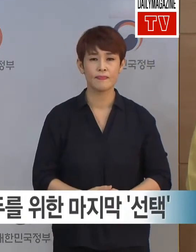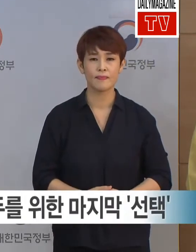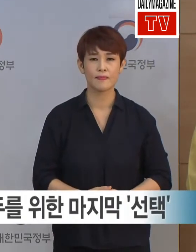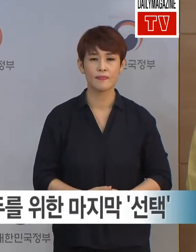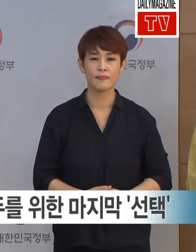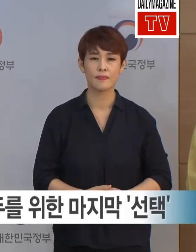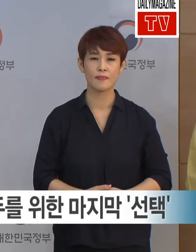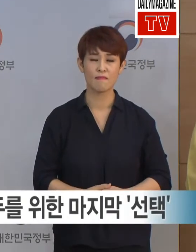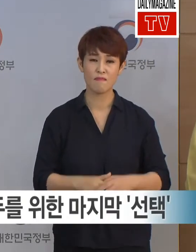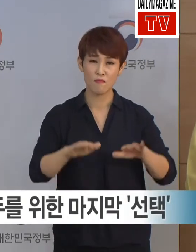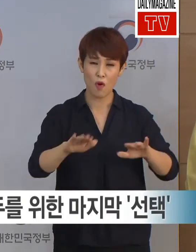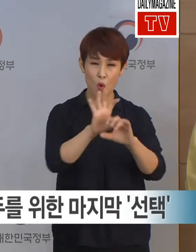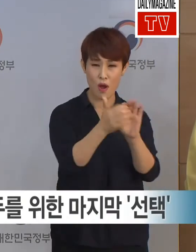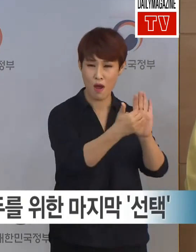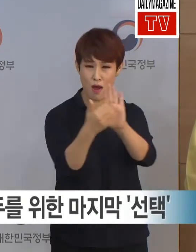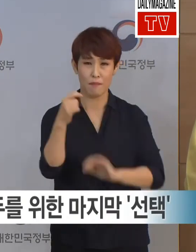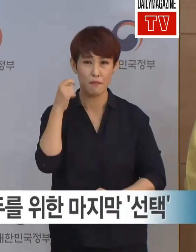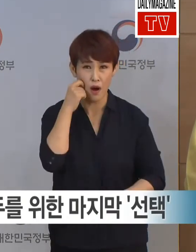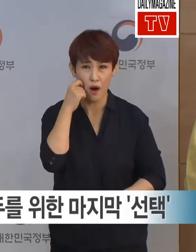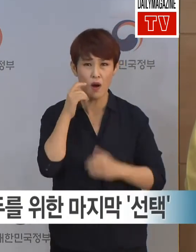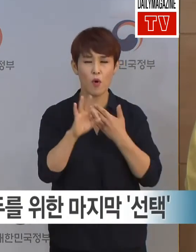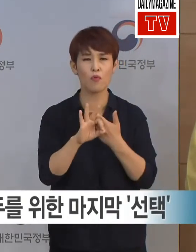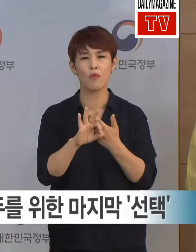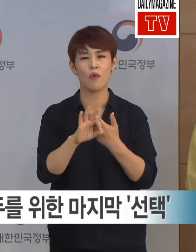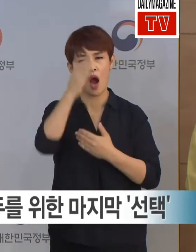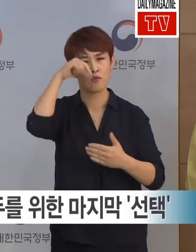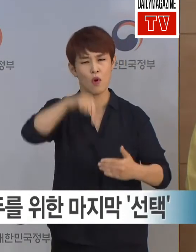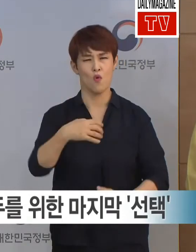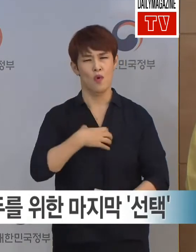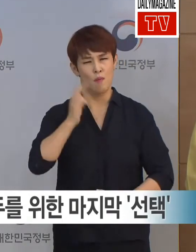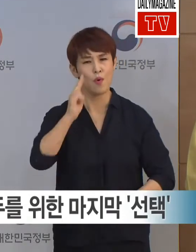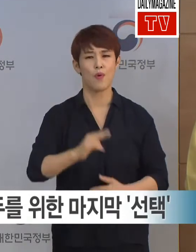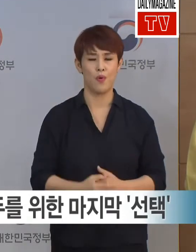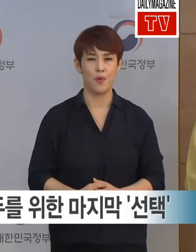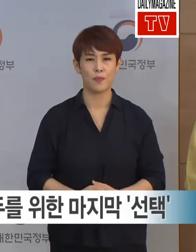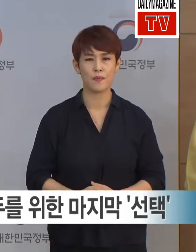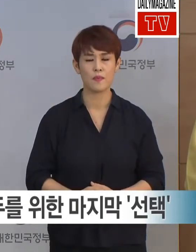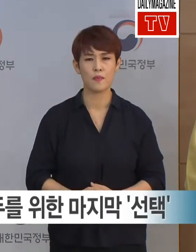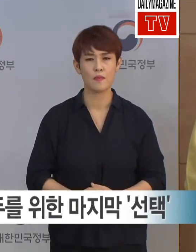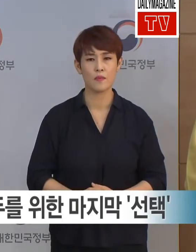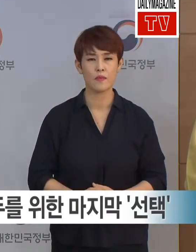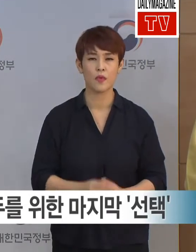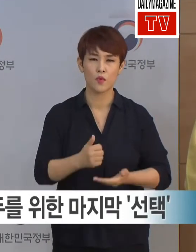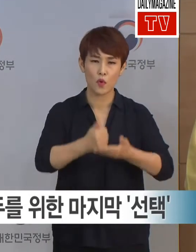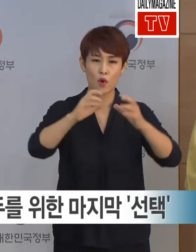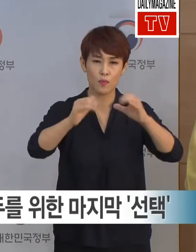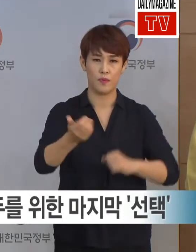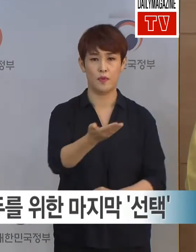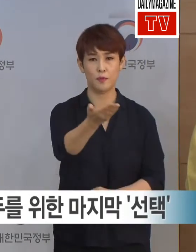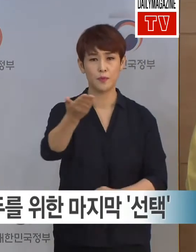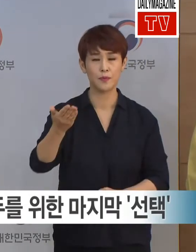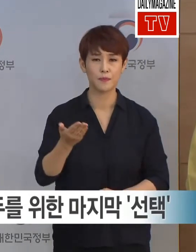조치의 안전선이 무너지면 우리의 선택지는 더 이상 없습니다. 존경하는 국민